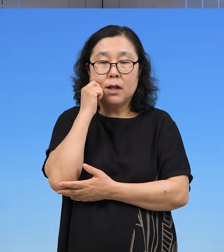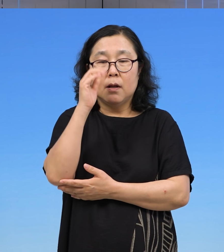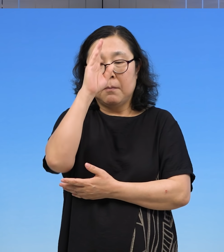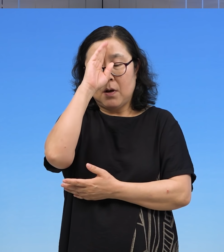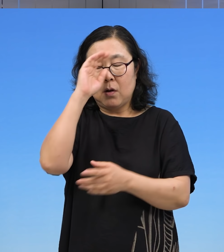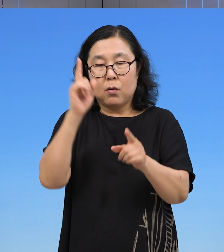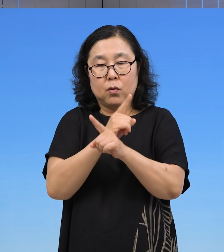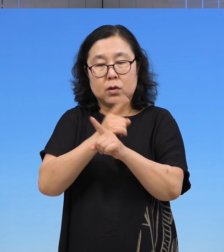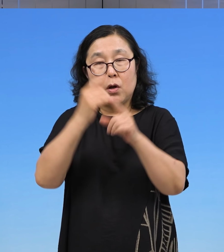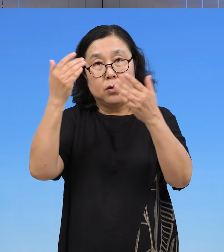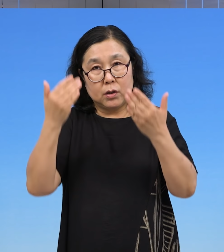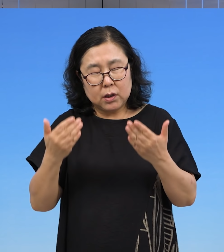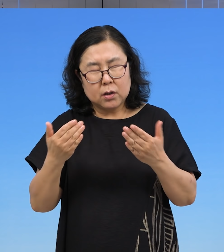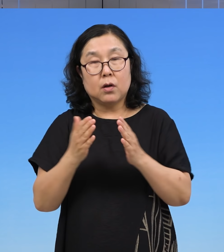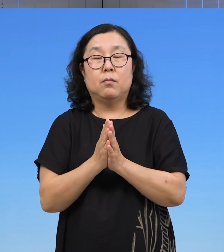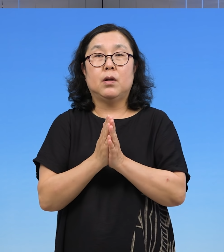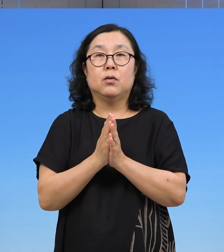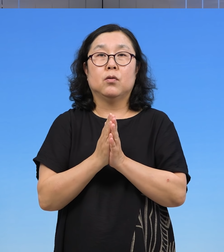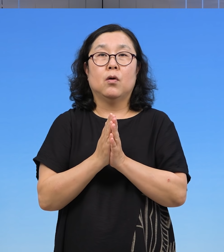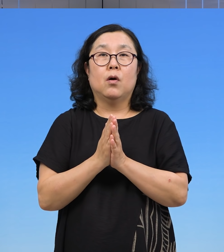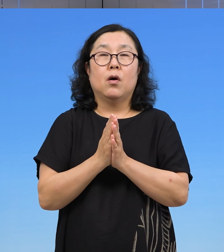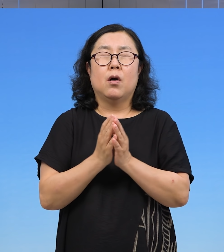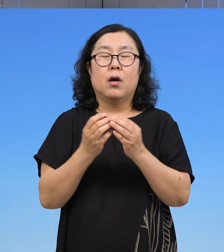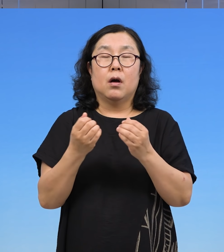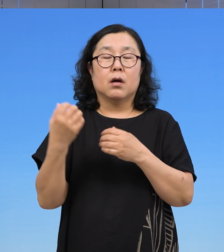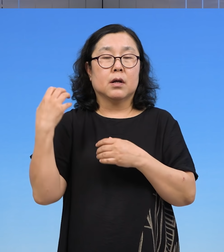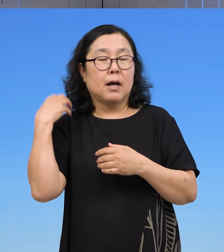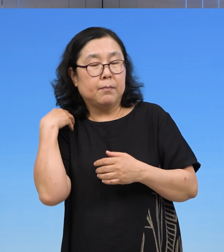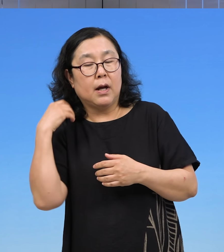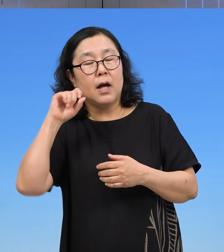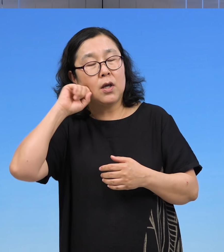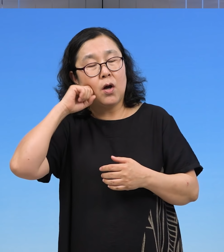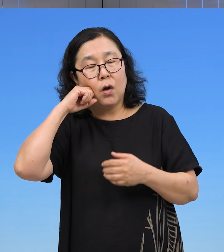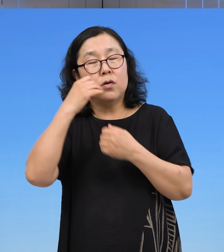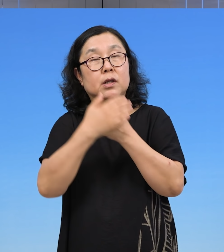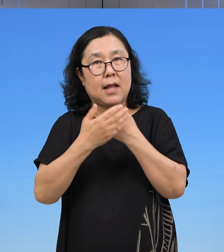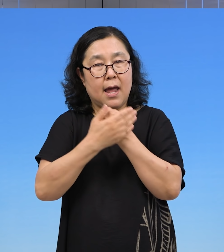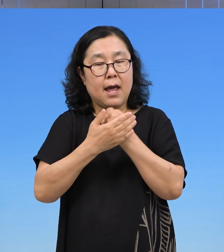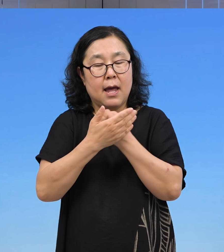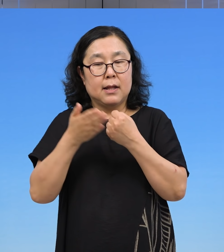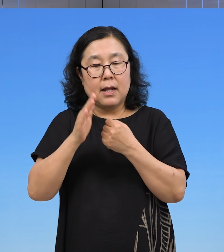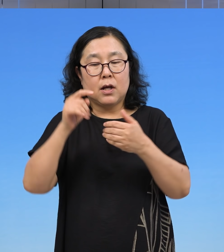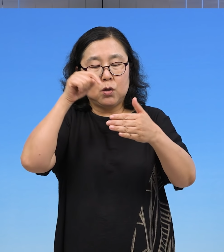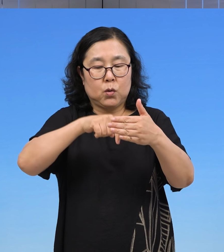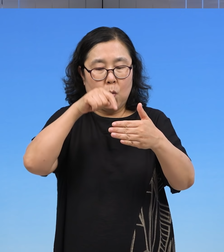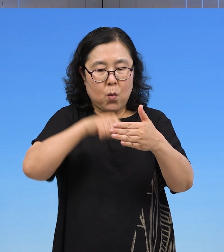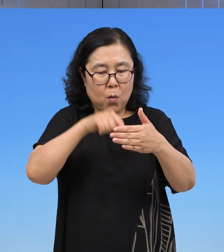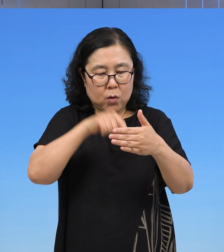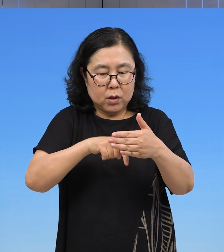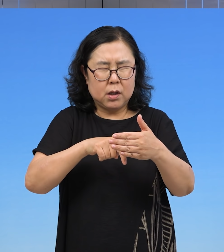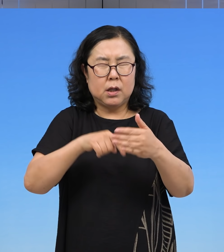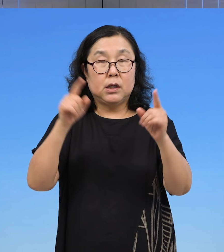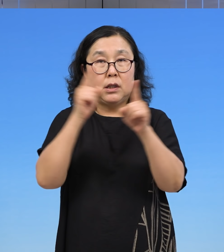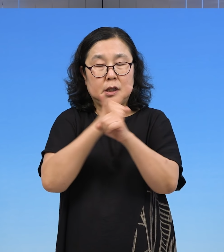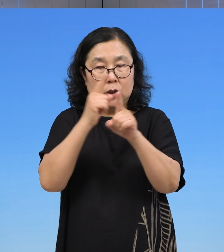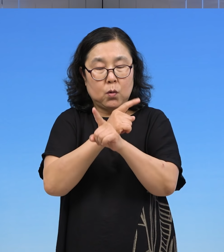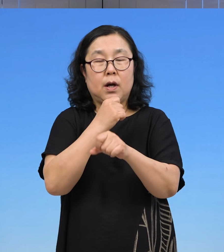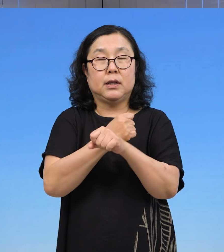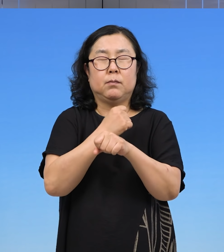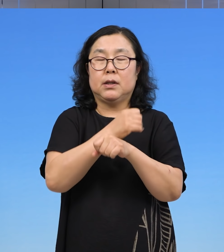고쳐주시는 것만으로도 감당하기 어려운 은혠인데 주님은 그것으로 끝내지 않으세요 그 내면을 치료하세요 그의